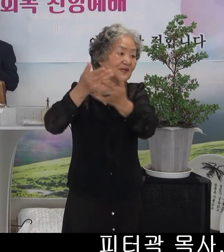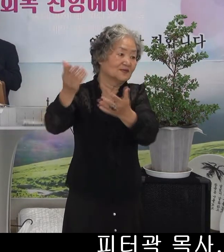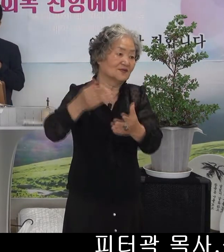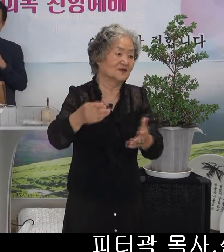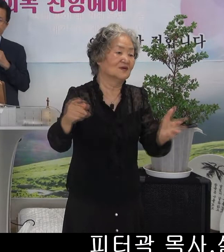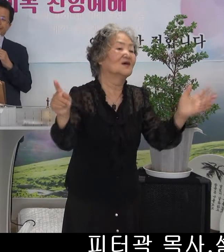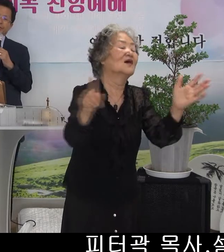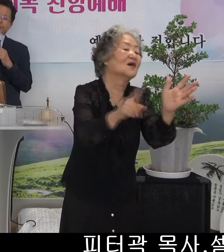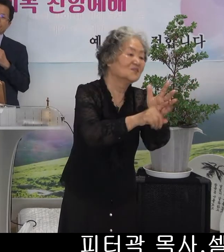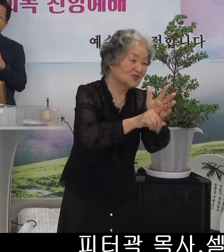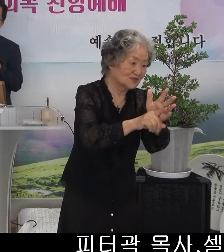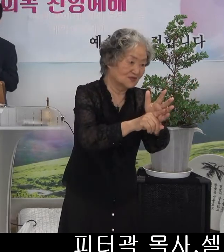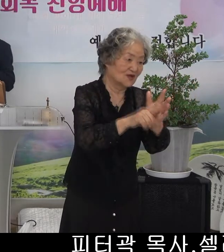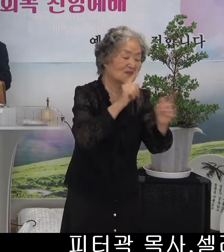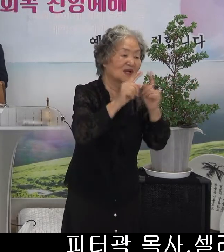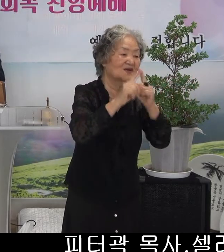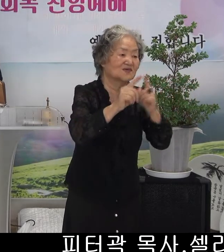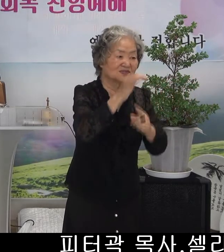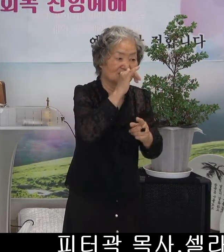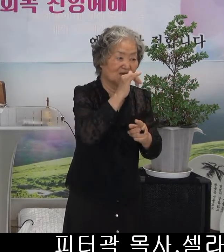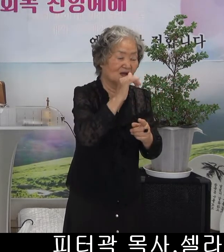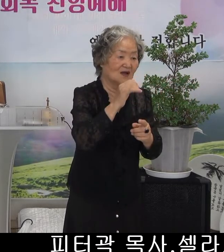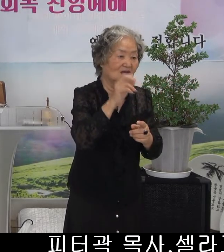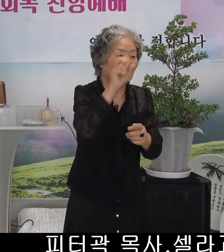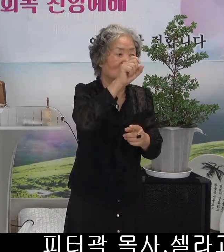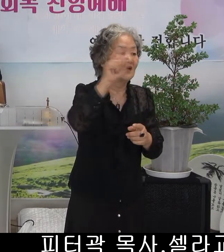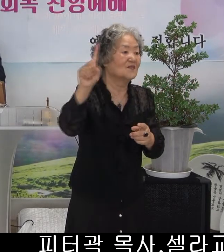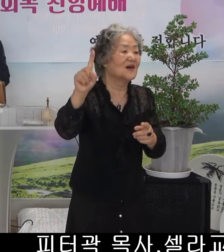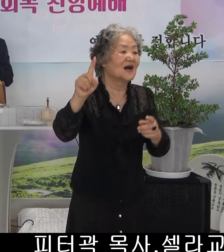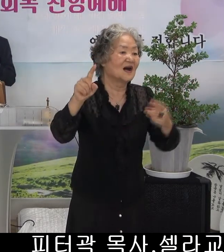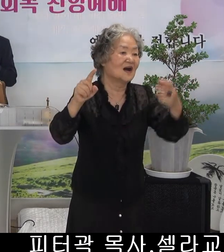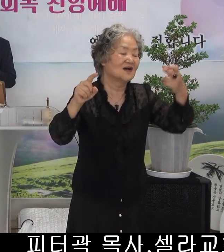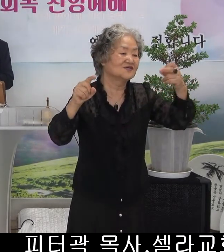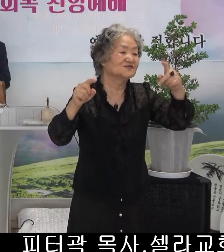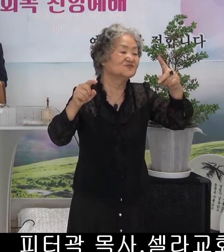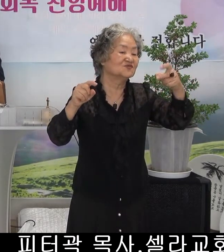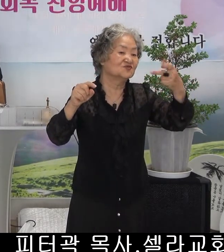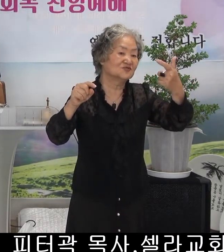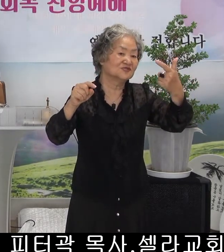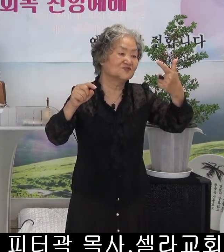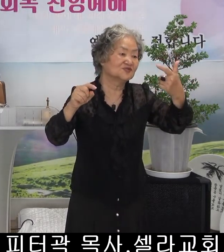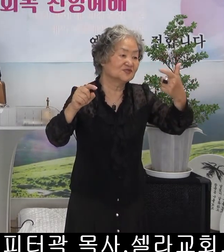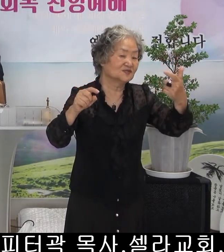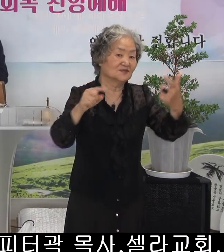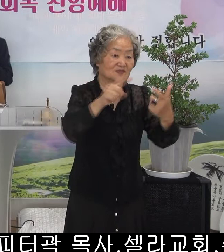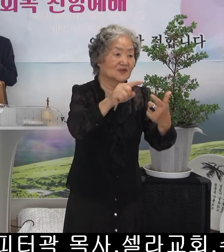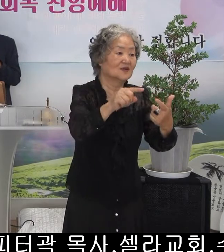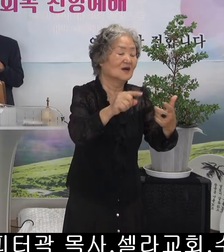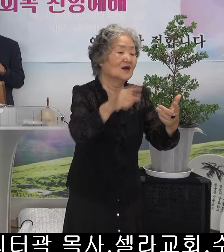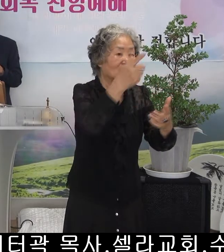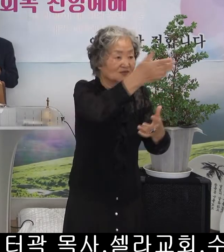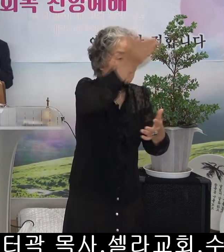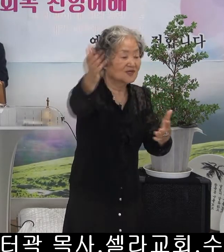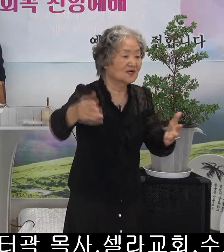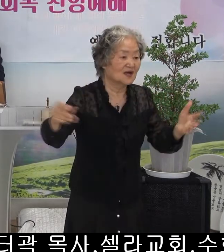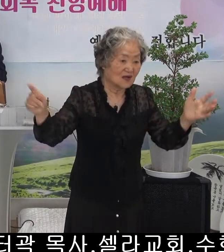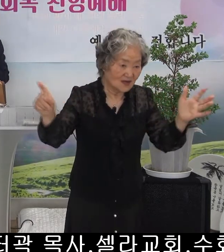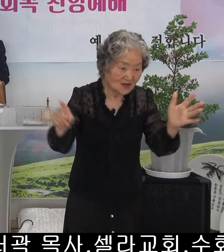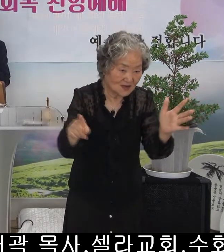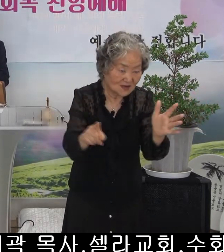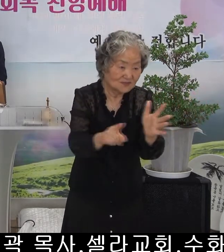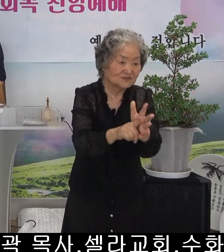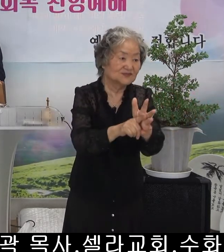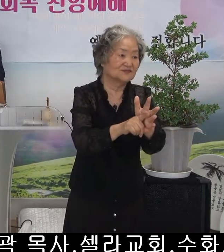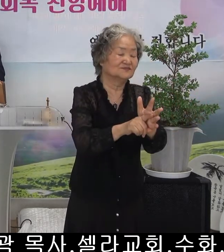마태복음 7장 12절에 너가 대접을 받고 싶은 대로 대접하라. 그래서 서로 주고받는 give and take